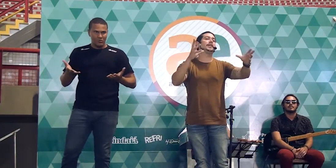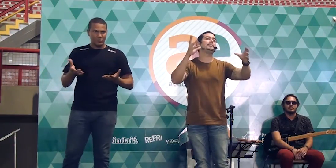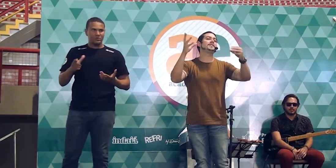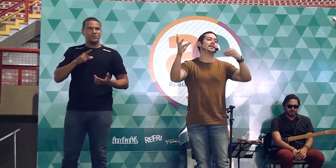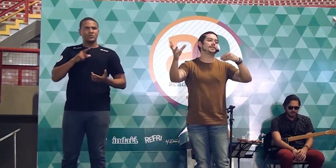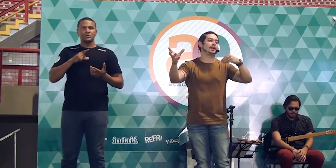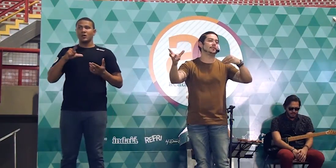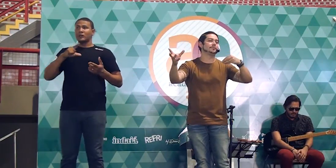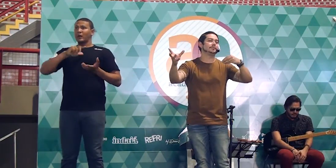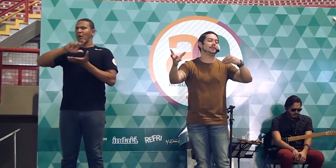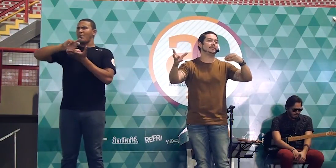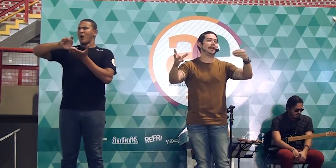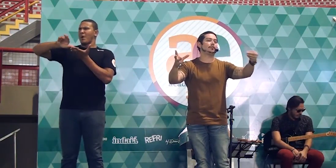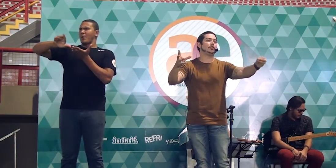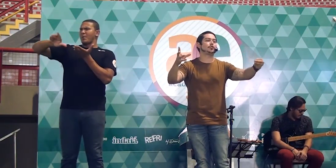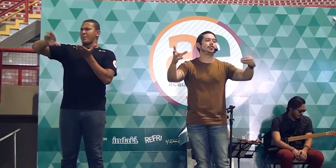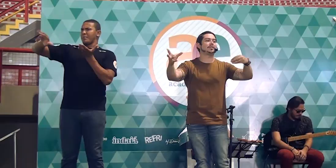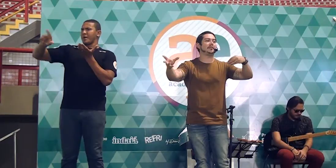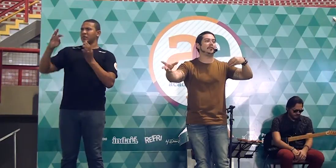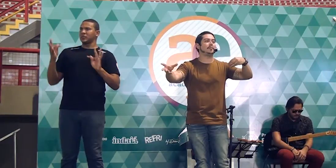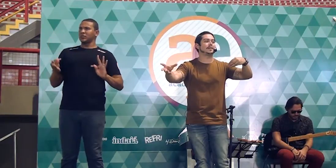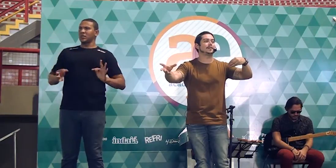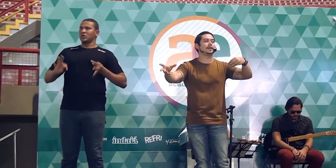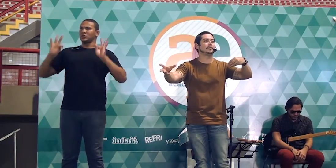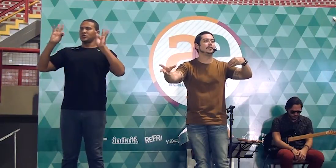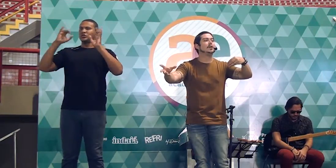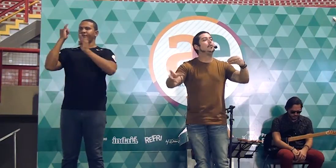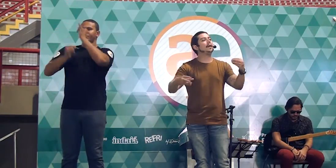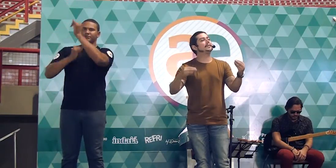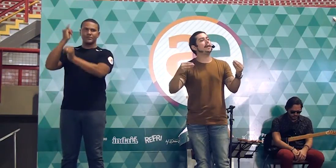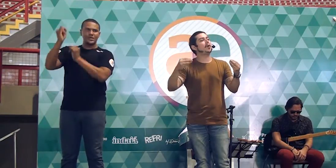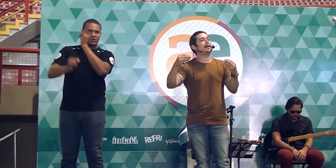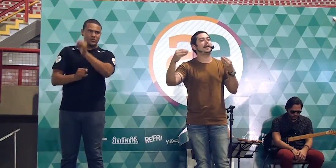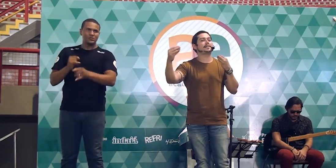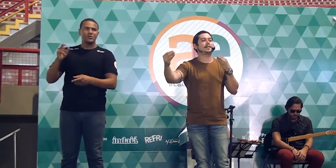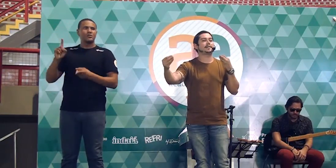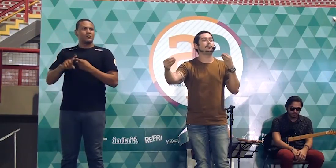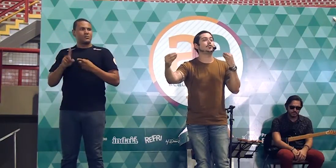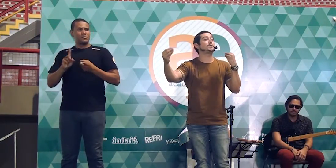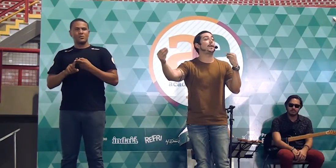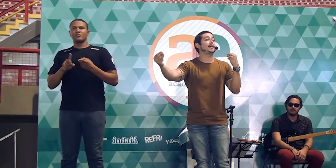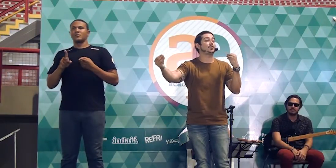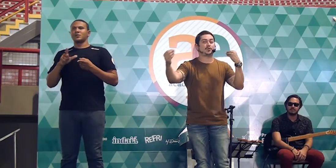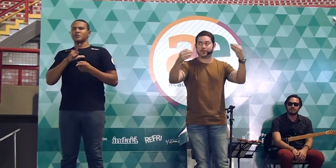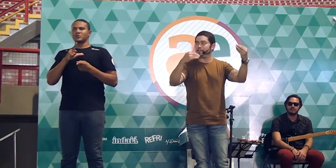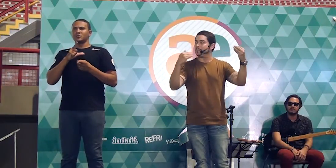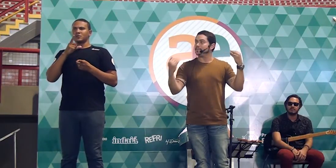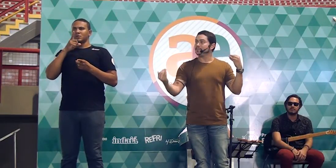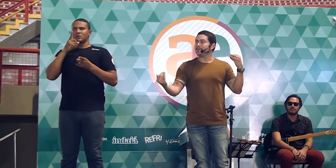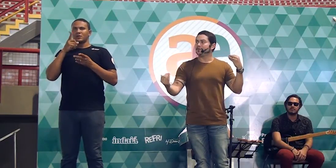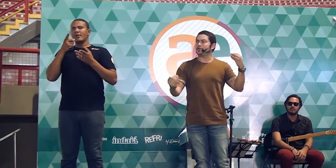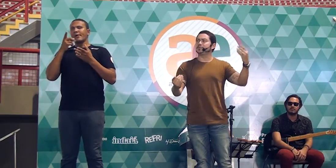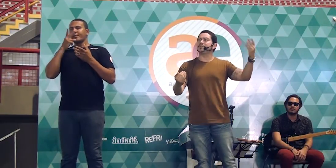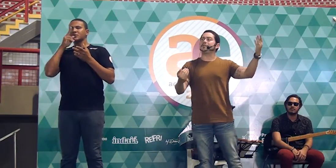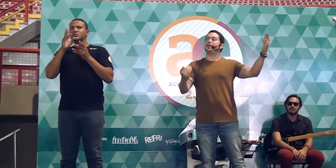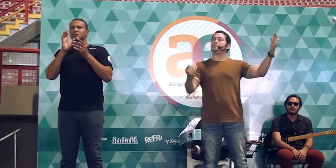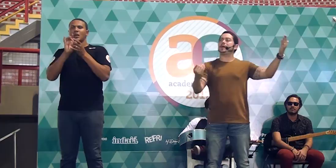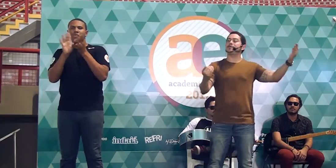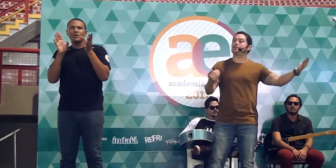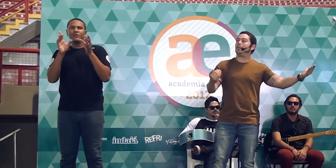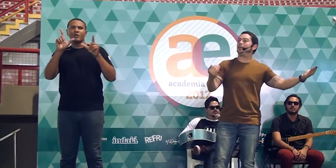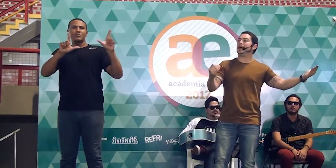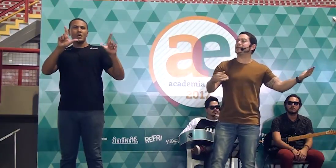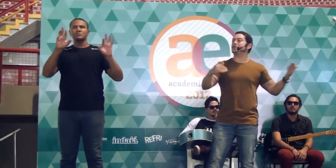a dinamização da tecnologia da informação, uma democratização dos preços, nós temos